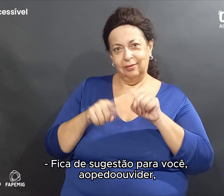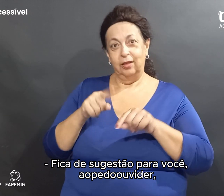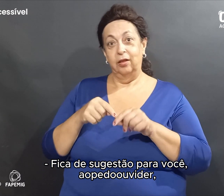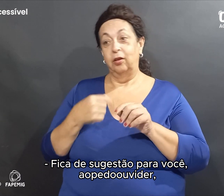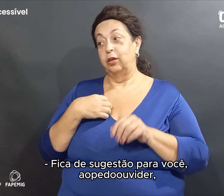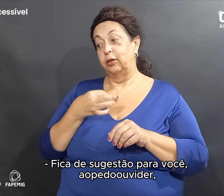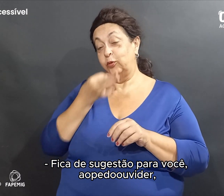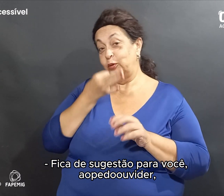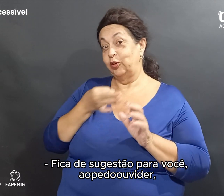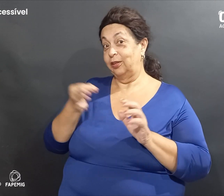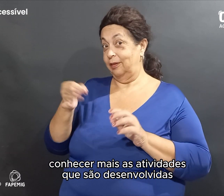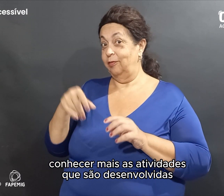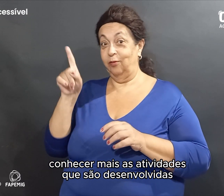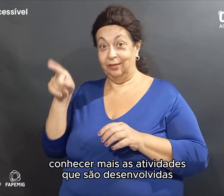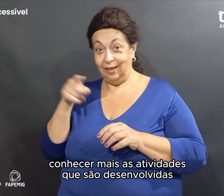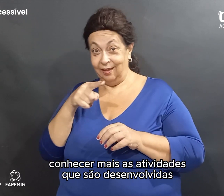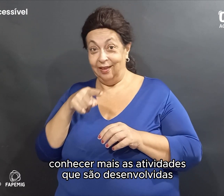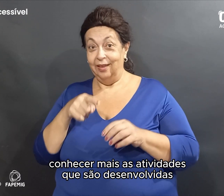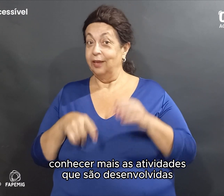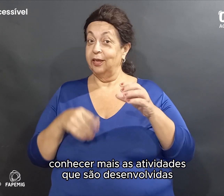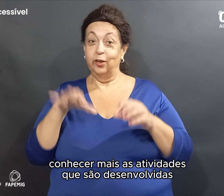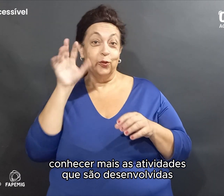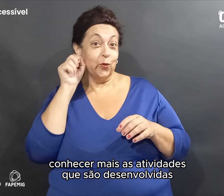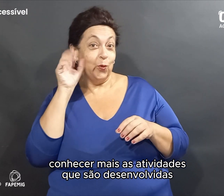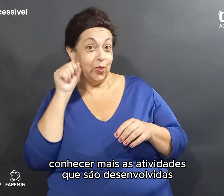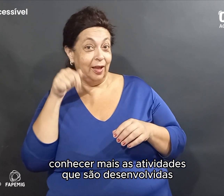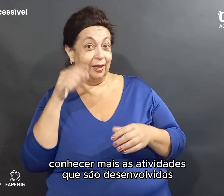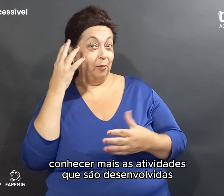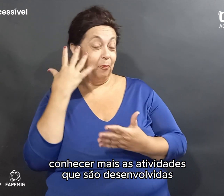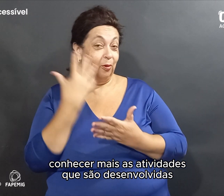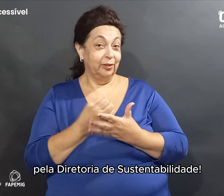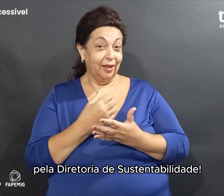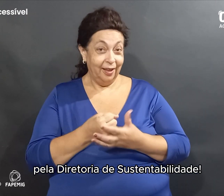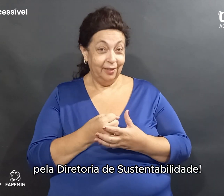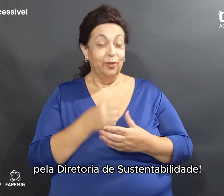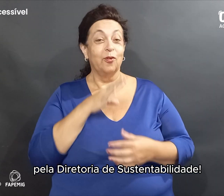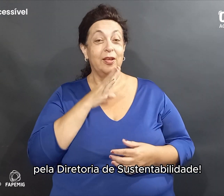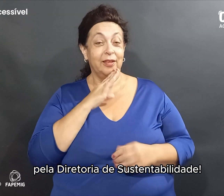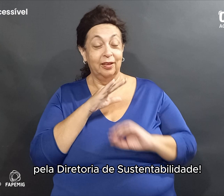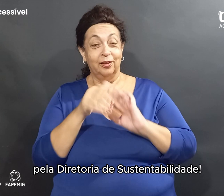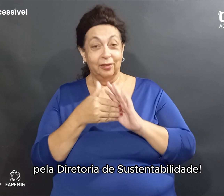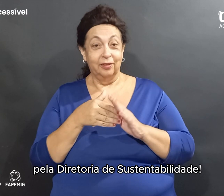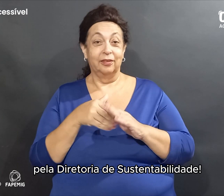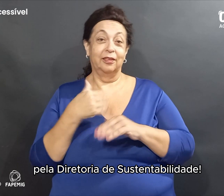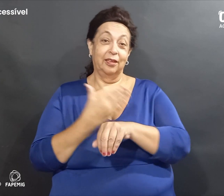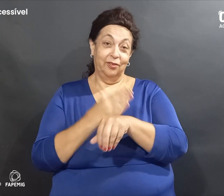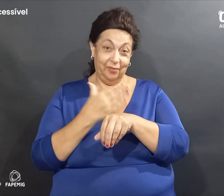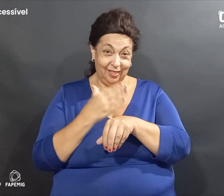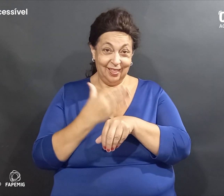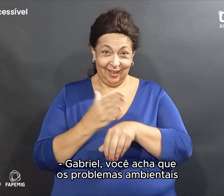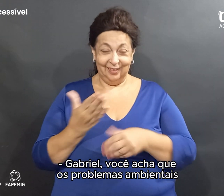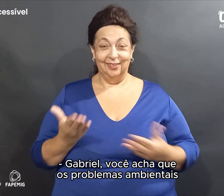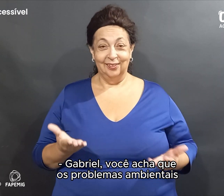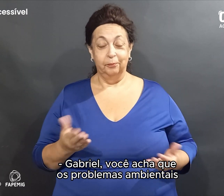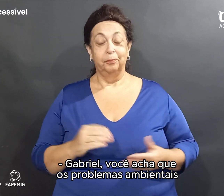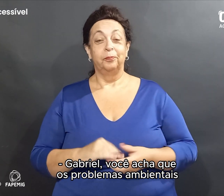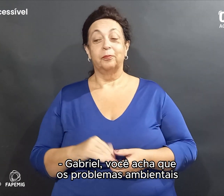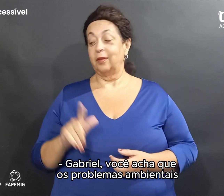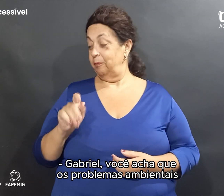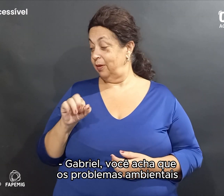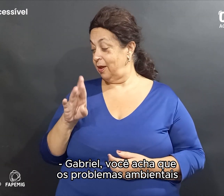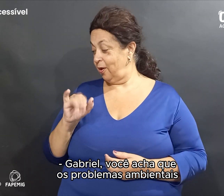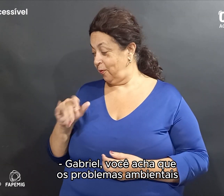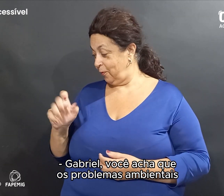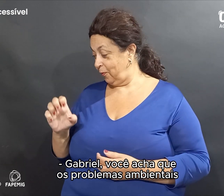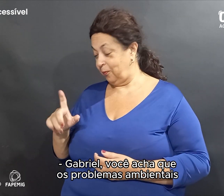para você, ao pé do ouvido, conhecer mais as atividades que são desenvolvidas pela Diretoria de Sustentabilidade. Gabriel, e